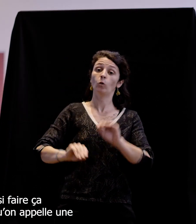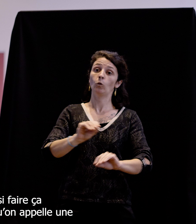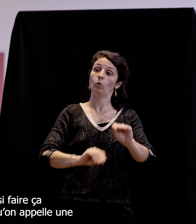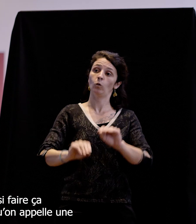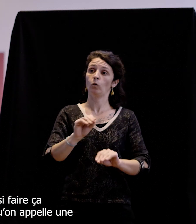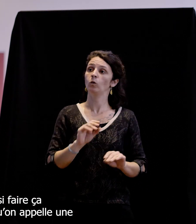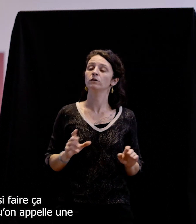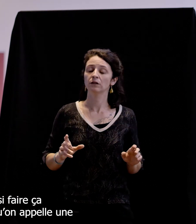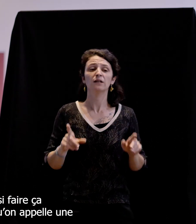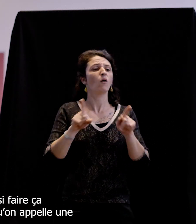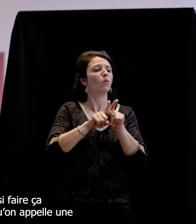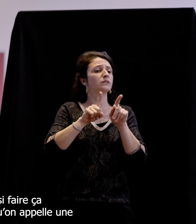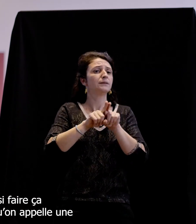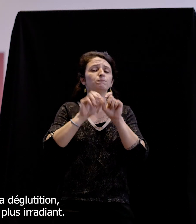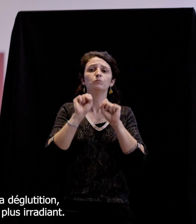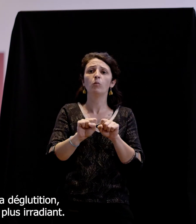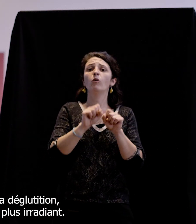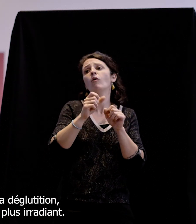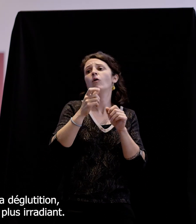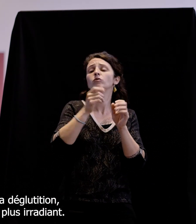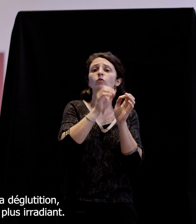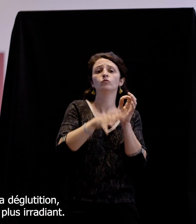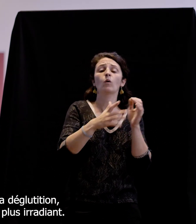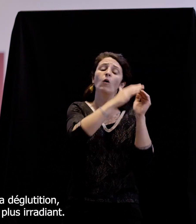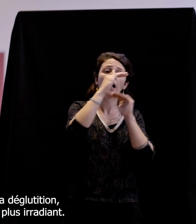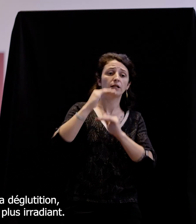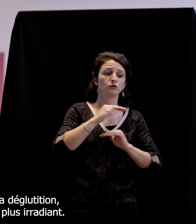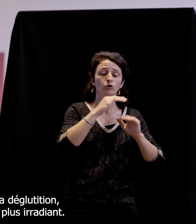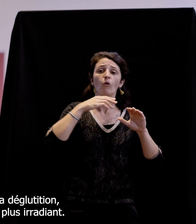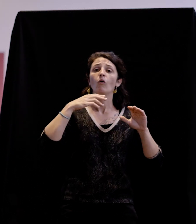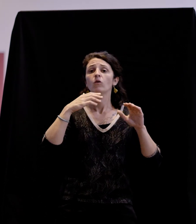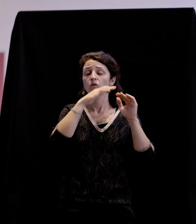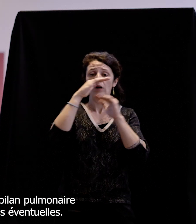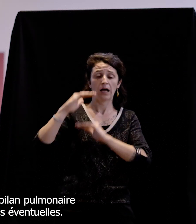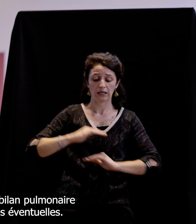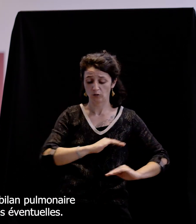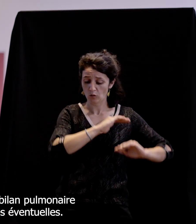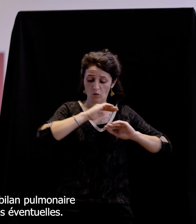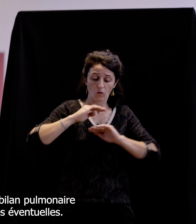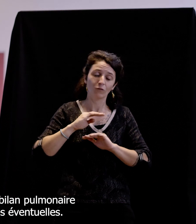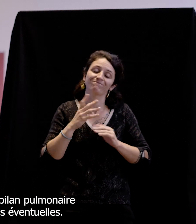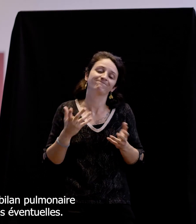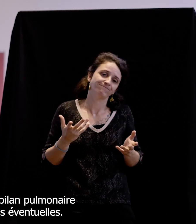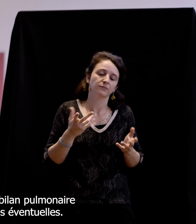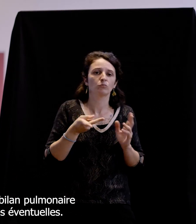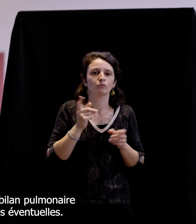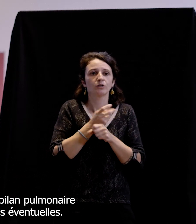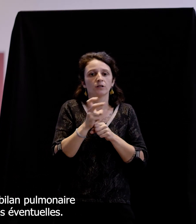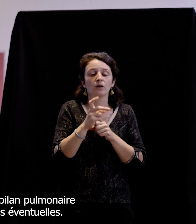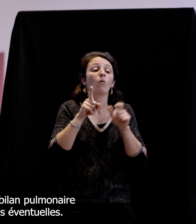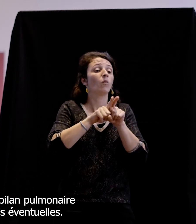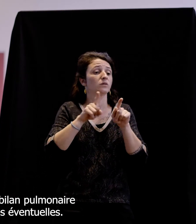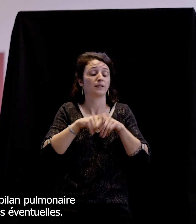peut aussi faire ça en radiologie, ça s'appelle un radiocinéma de la déglutition, mais c'est un peu plus irradiant. Et bien sûr, faire le bilan